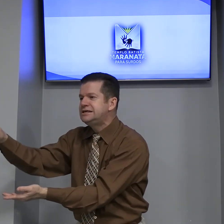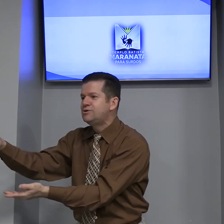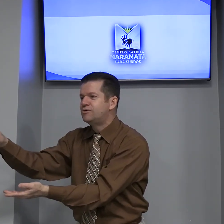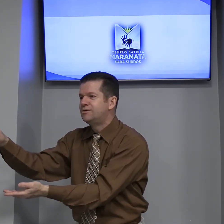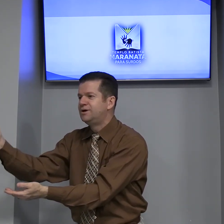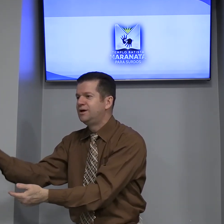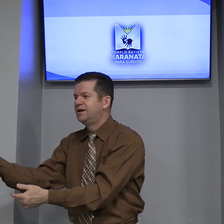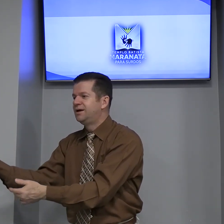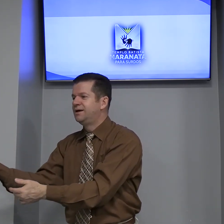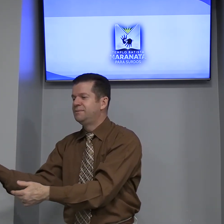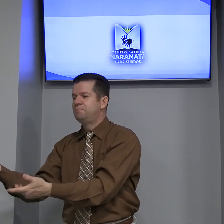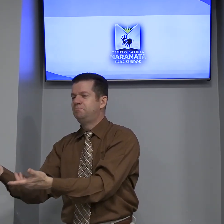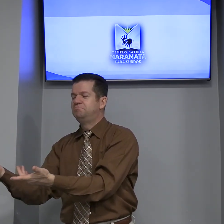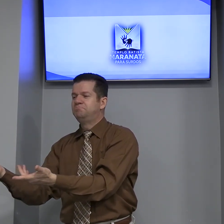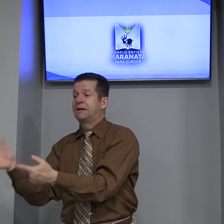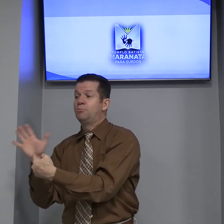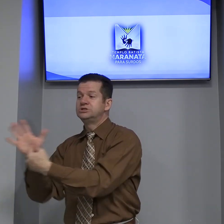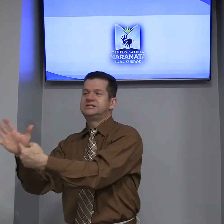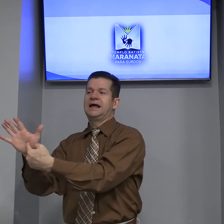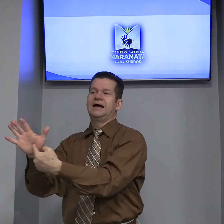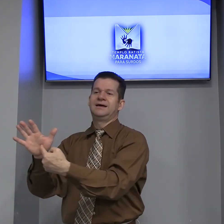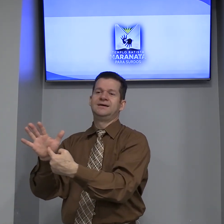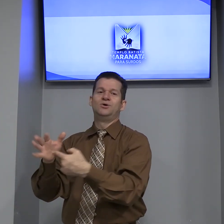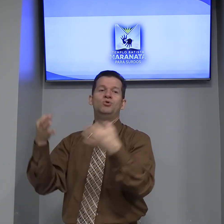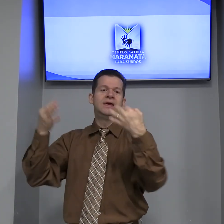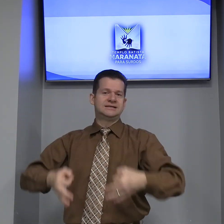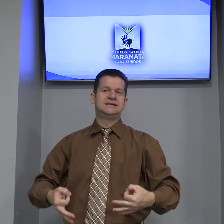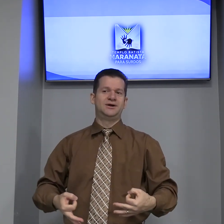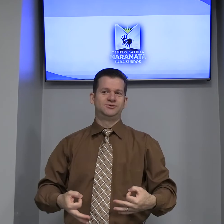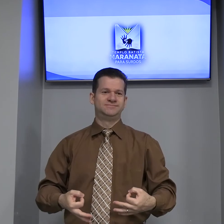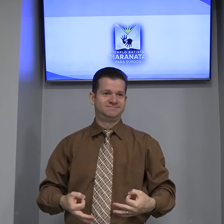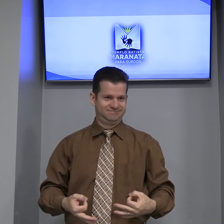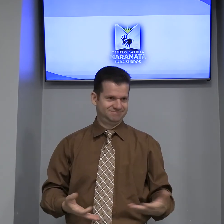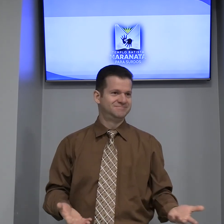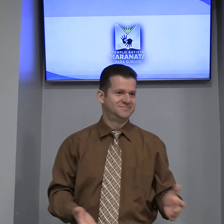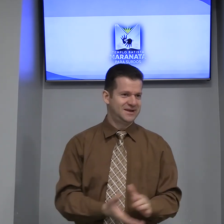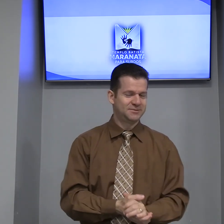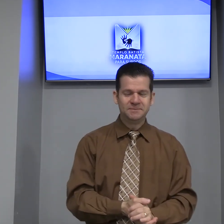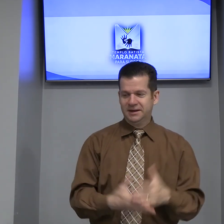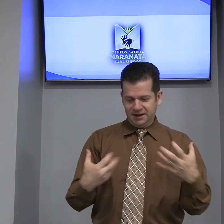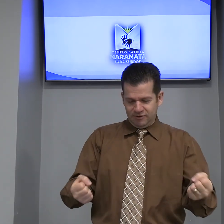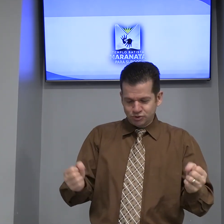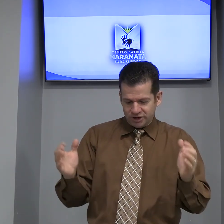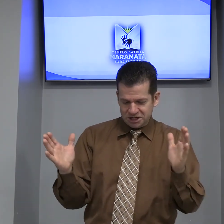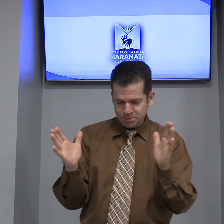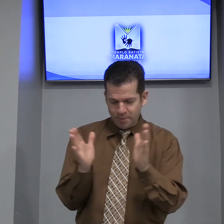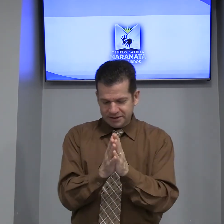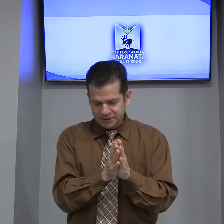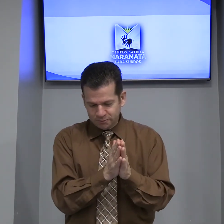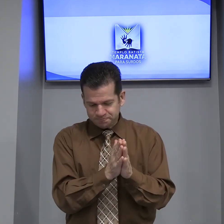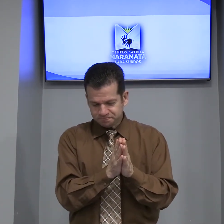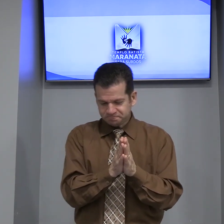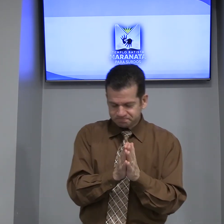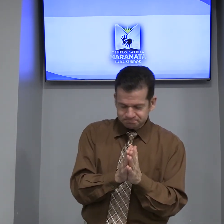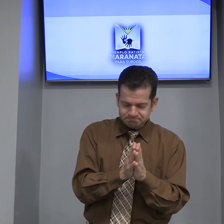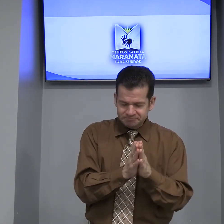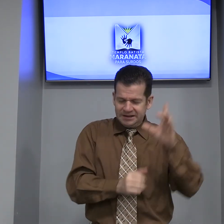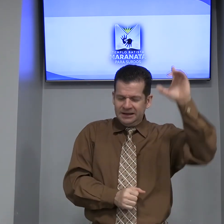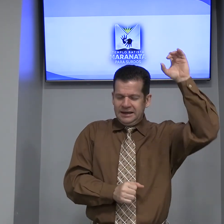menorzinho para mostrar o que é certo. Tá? Vamos orar neste momento, então?